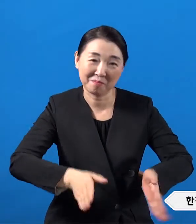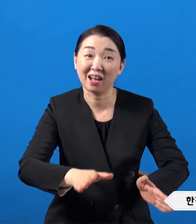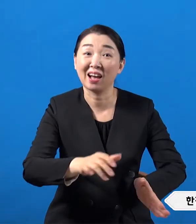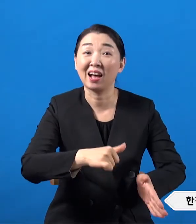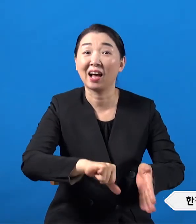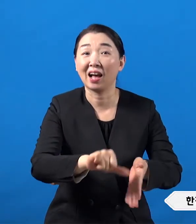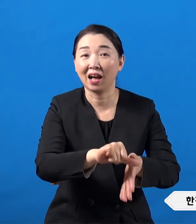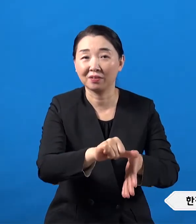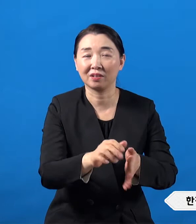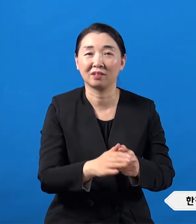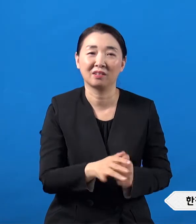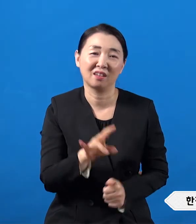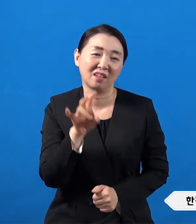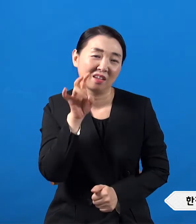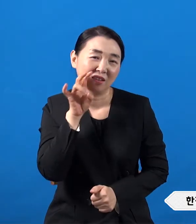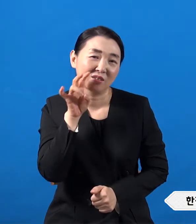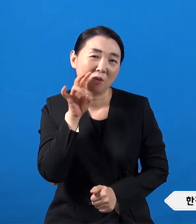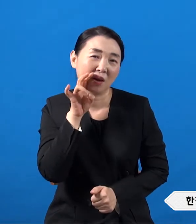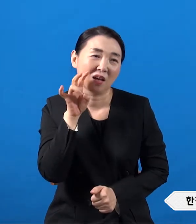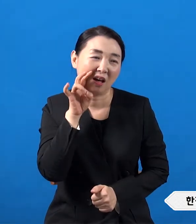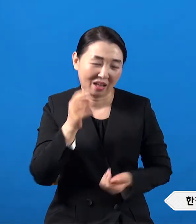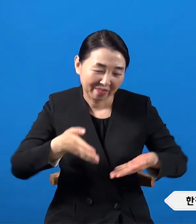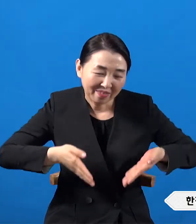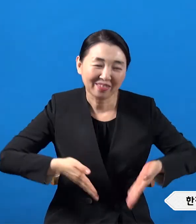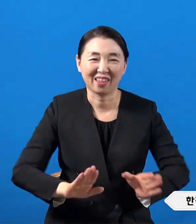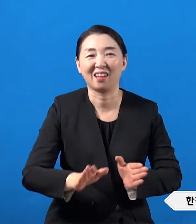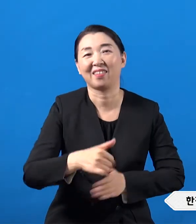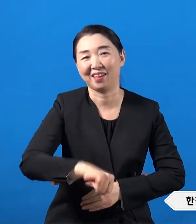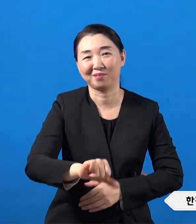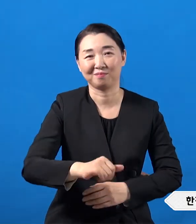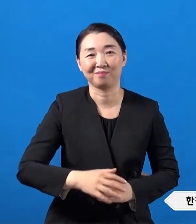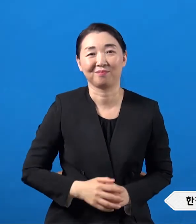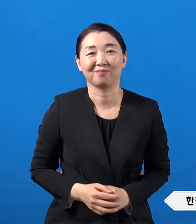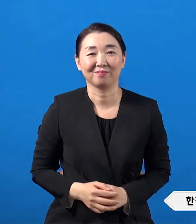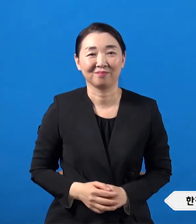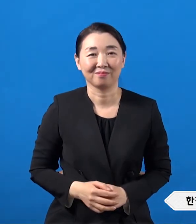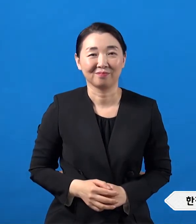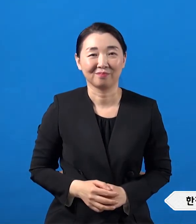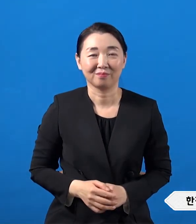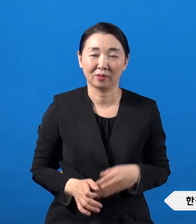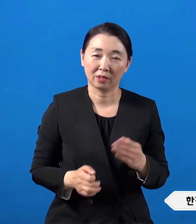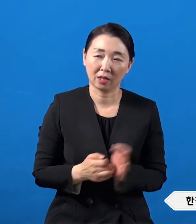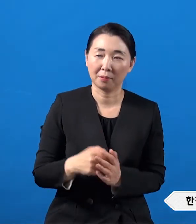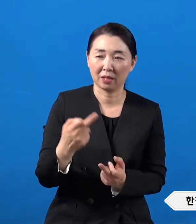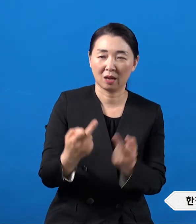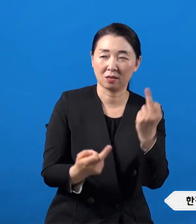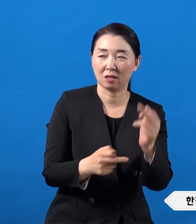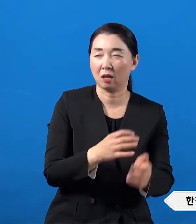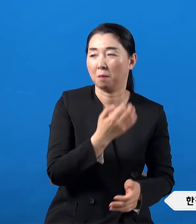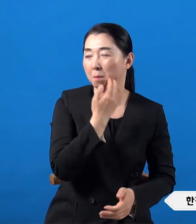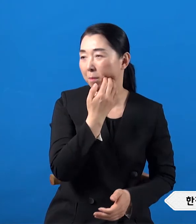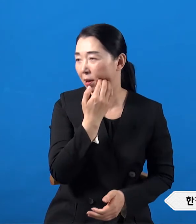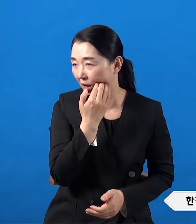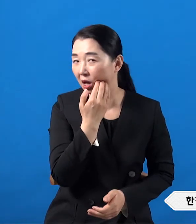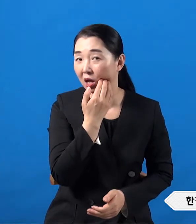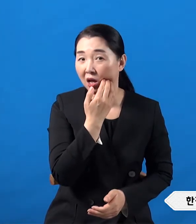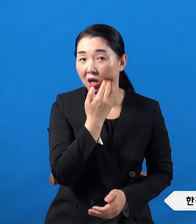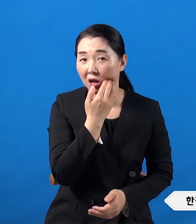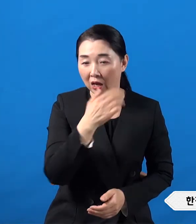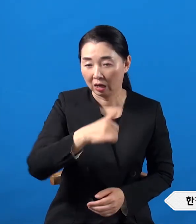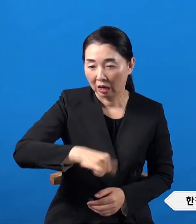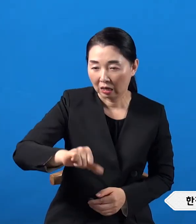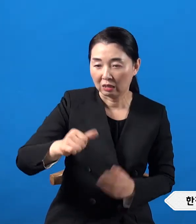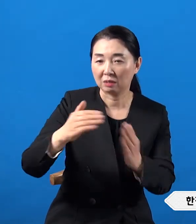자식입니다. 처백에서 낳은 자식입니다. 그러니까 형제들이 창피하다고